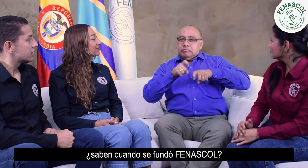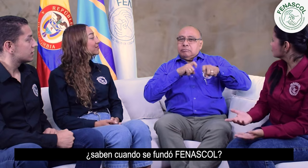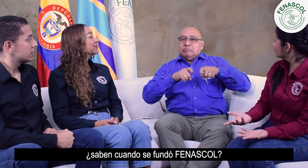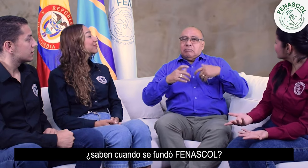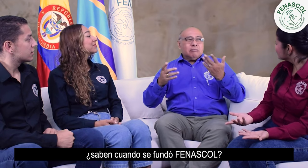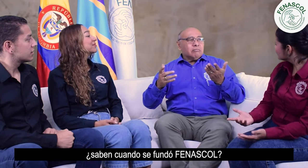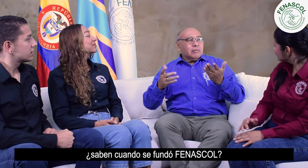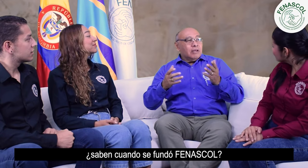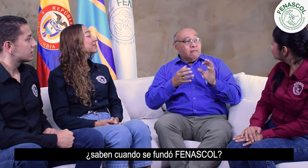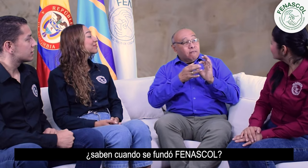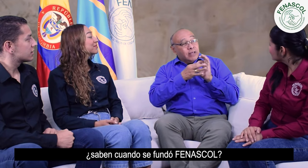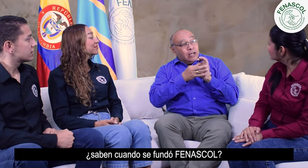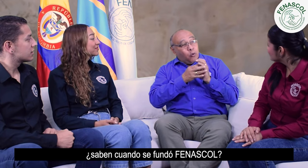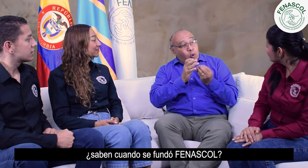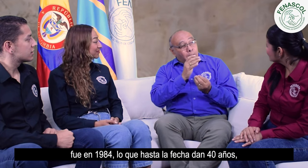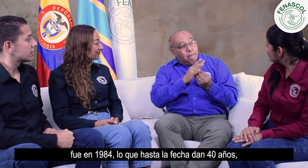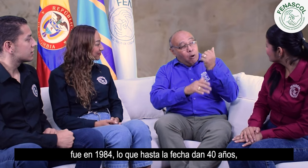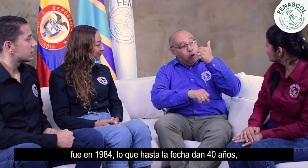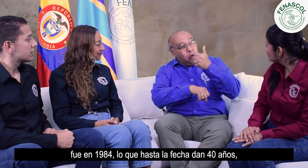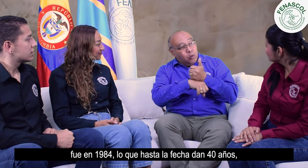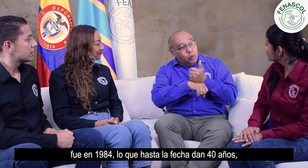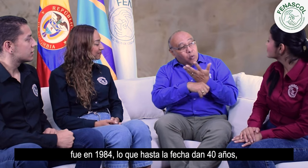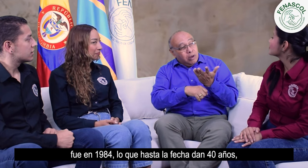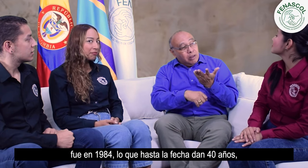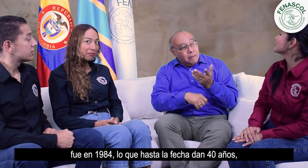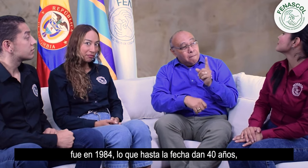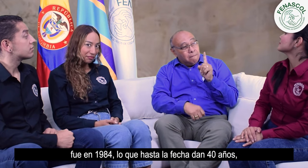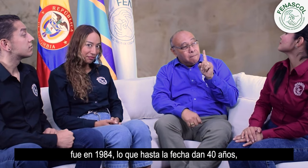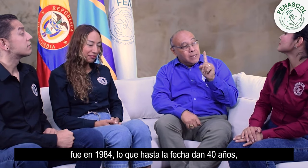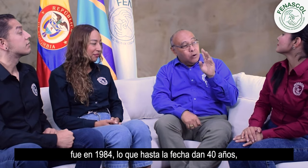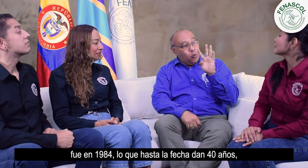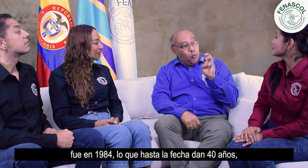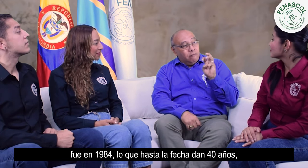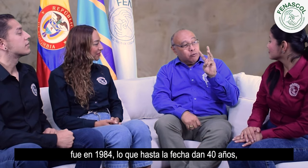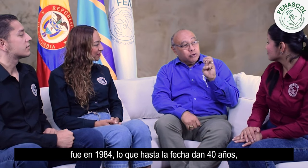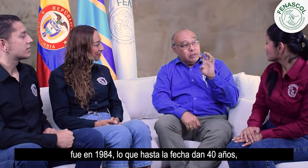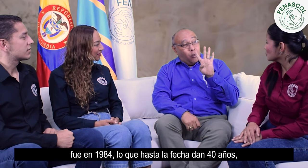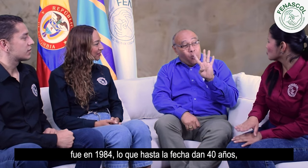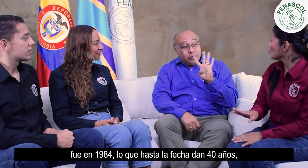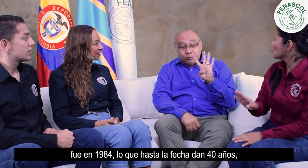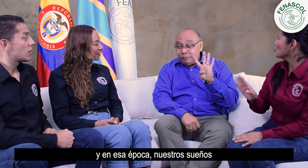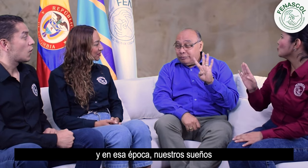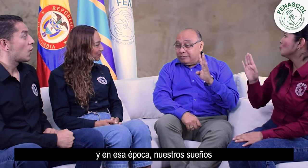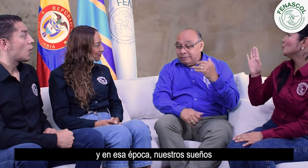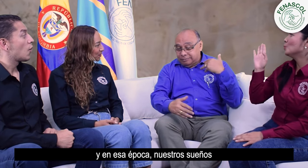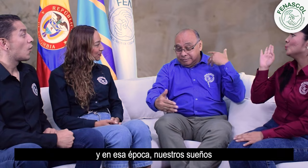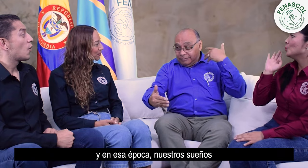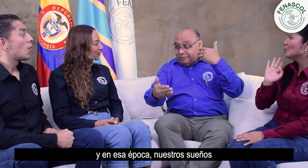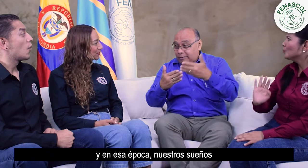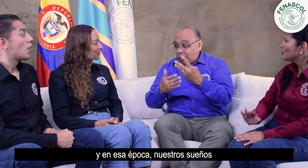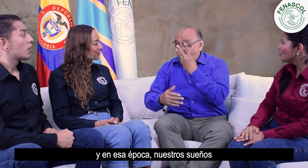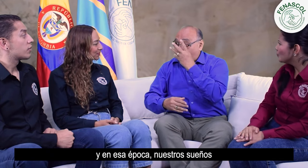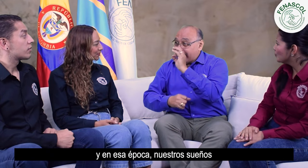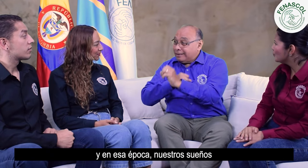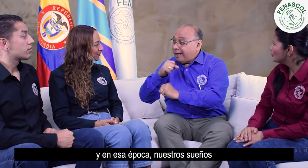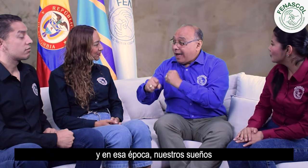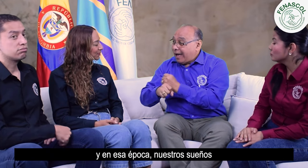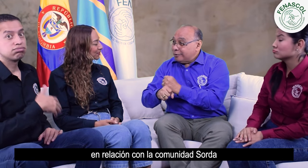¿Saben cuándo se fundó Fenascol? Fue en 1984, lo que hasta la fecha eran 40 años. Y en esa época, nuestros sueños en